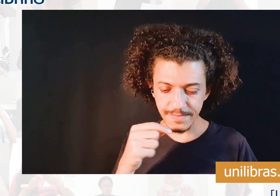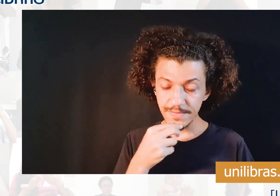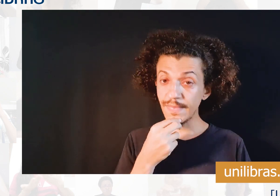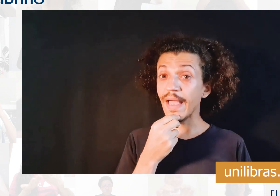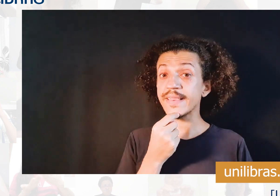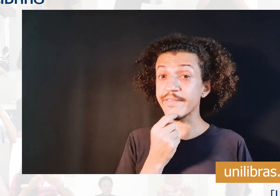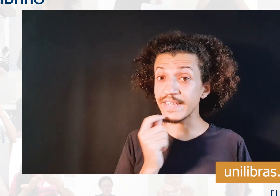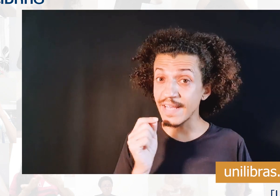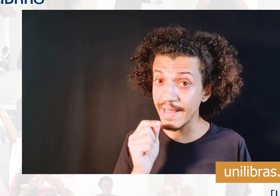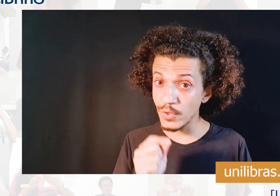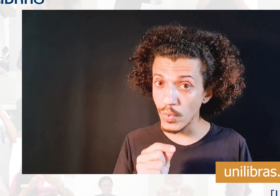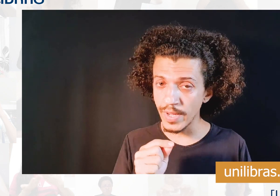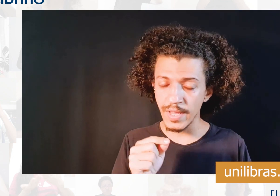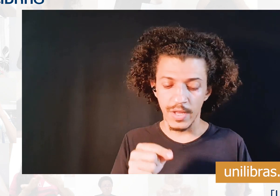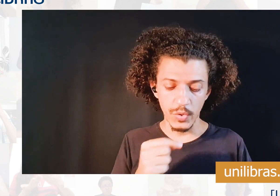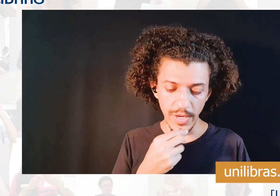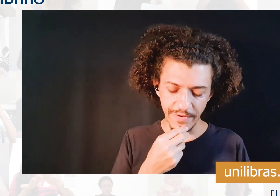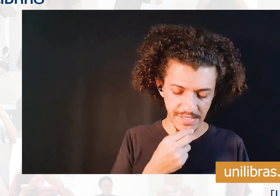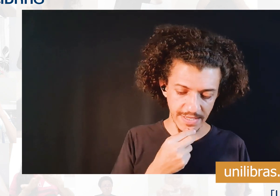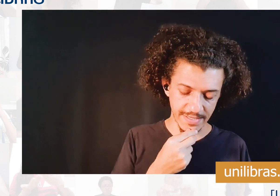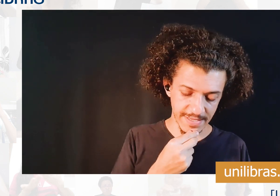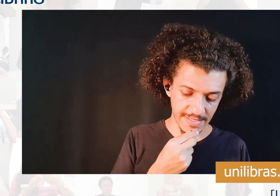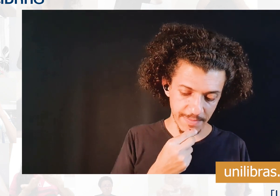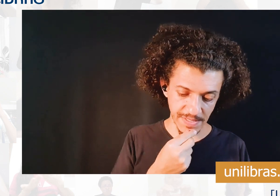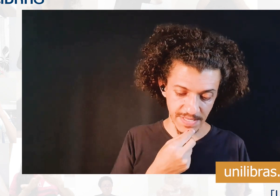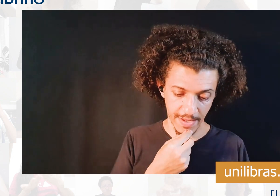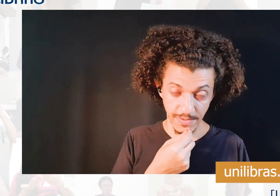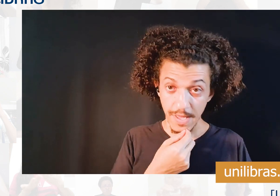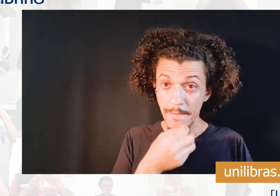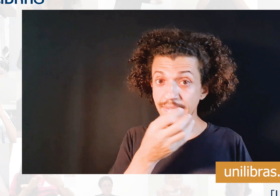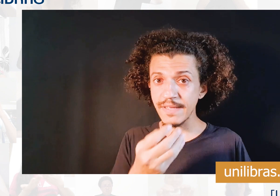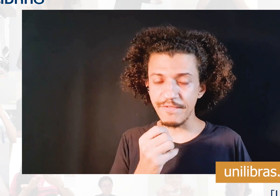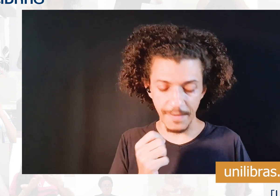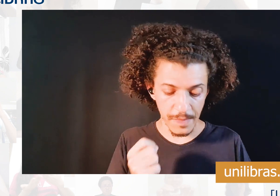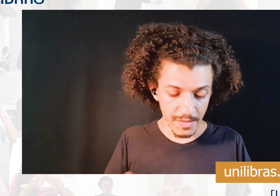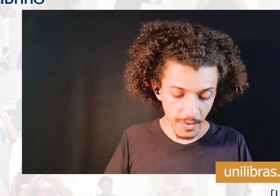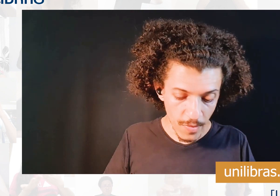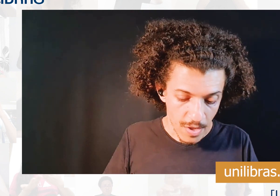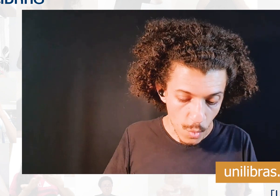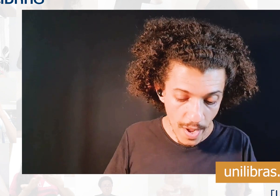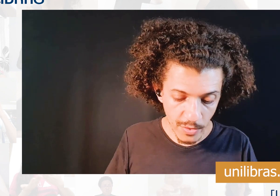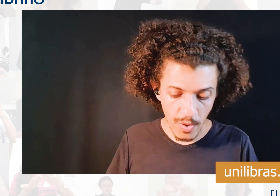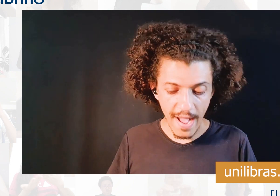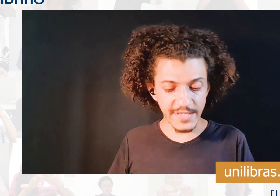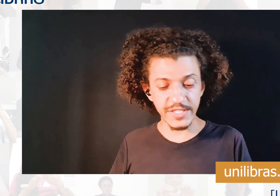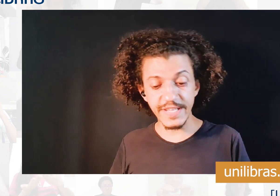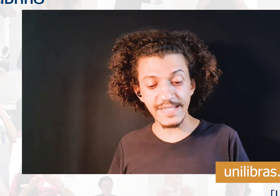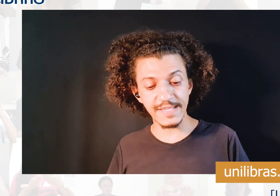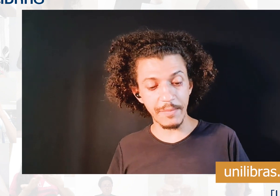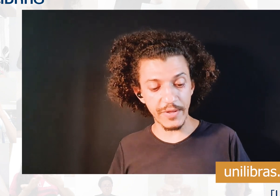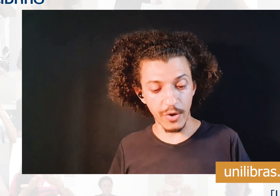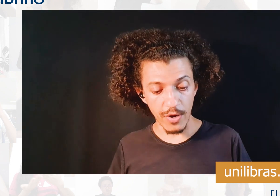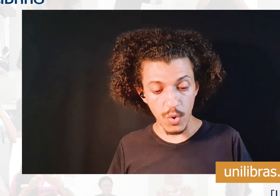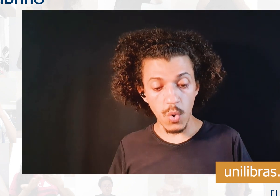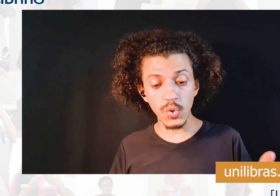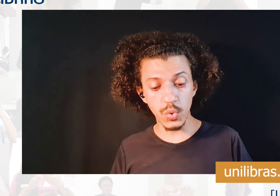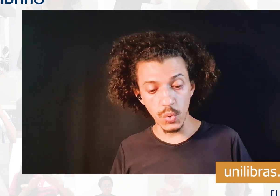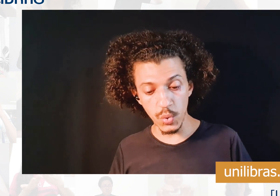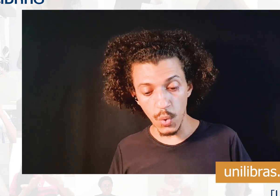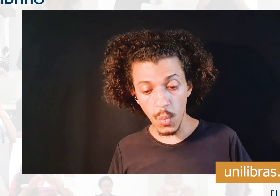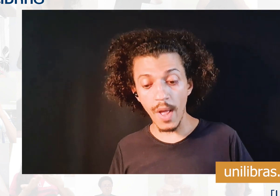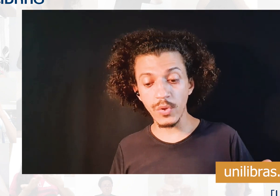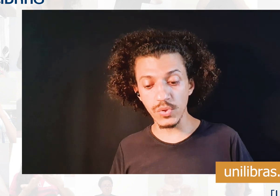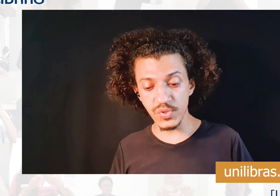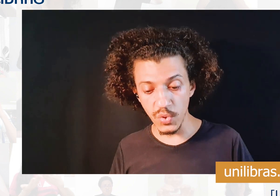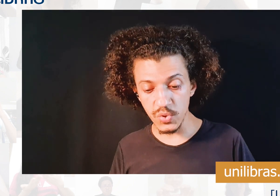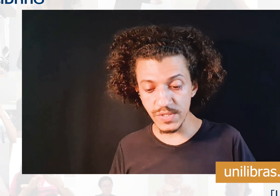também através da leitura do livro Escrita de Sinais Sem Mistérios. Mas enfim, então, quando a gente dá esse exemplo aqui, ó,